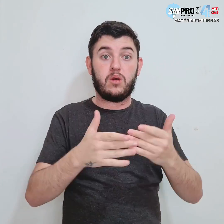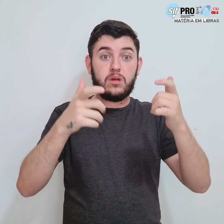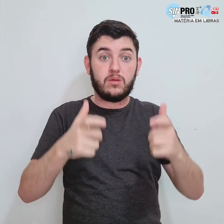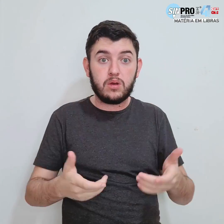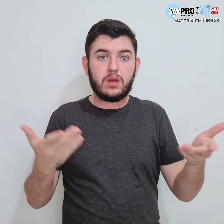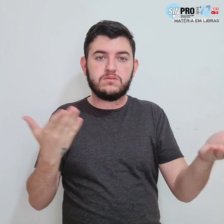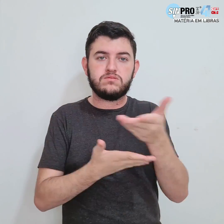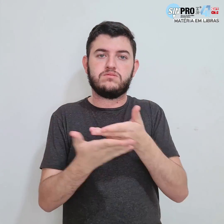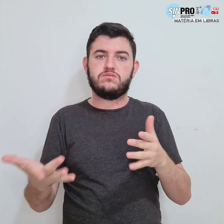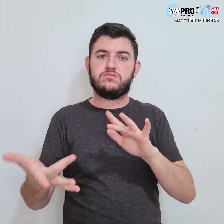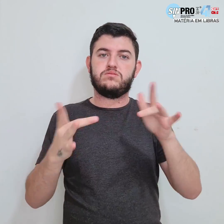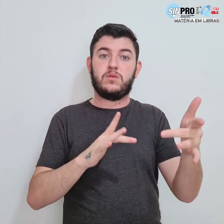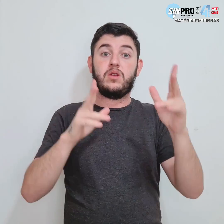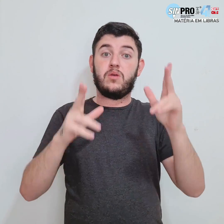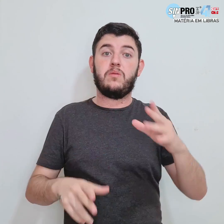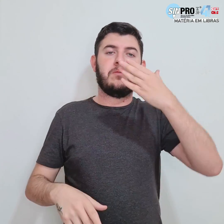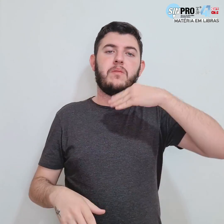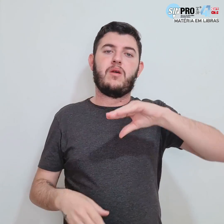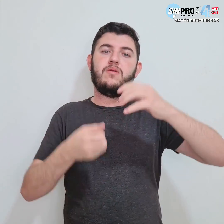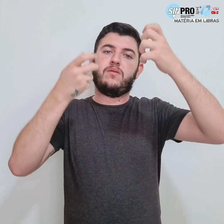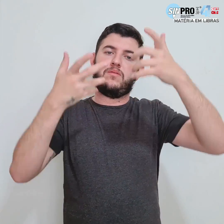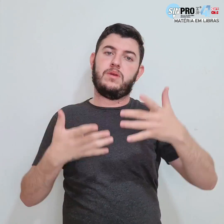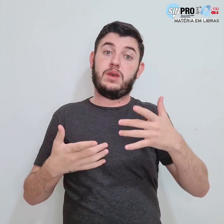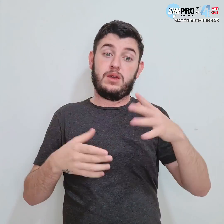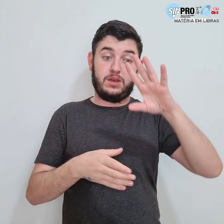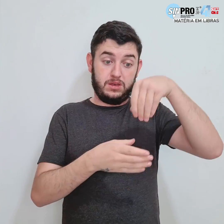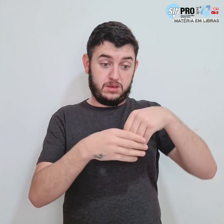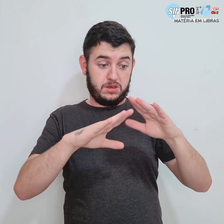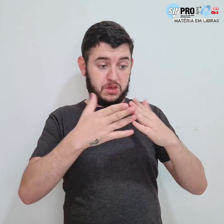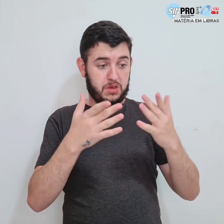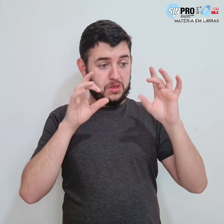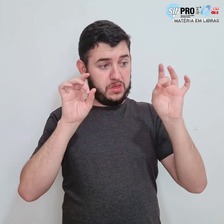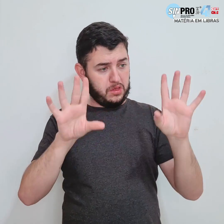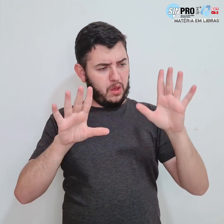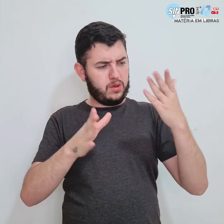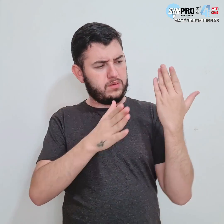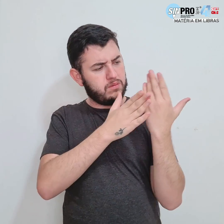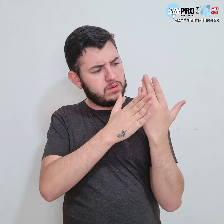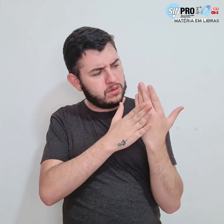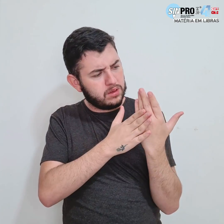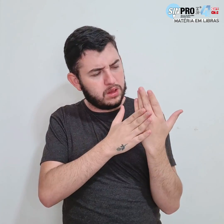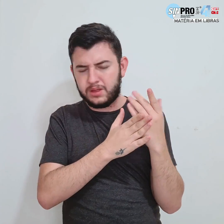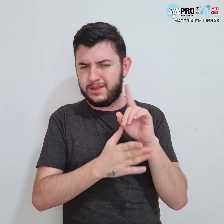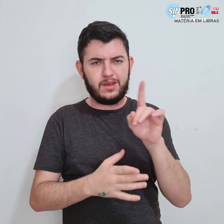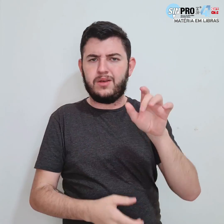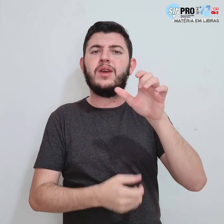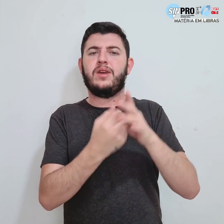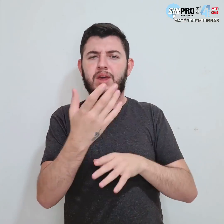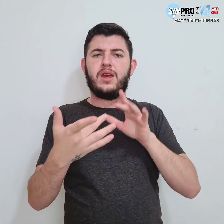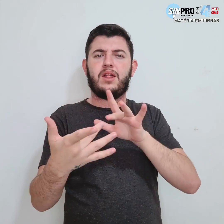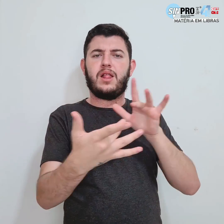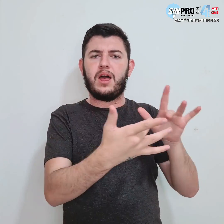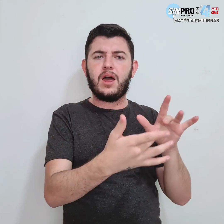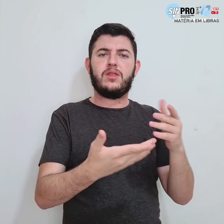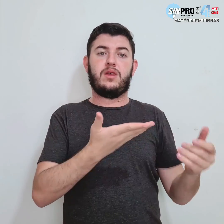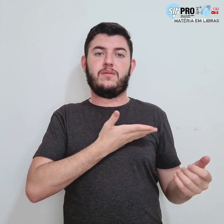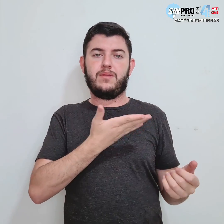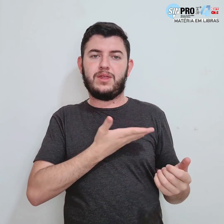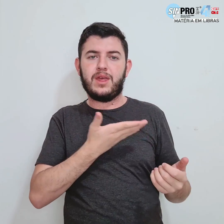relações sociais. Como disse Paulo Freire, o importante na escola não é só estudar, é também criar laços de amizade e